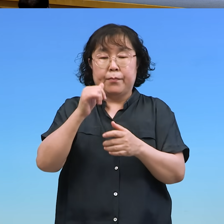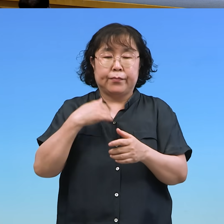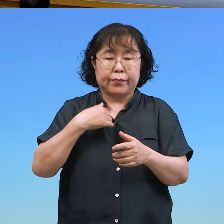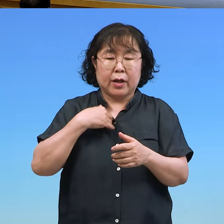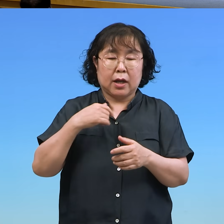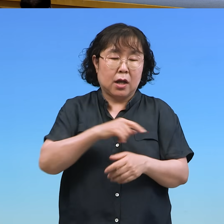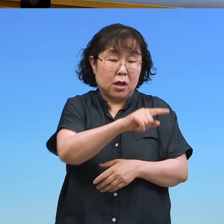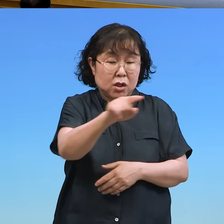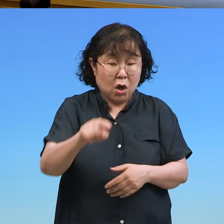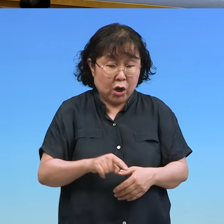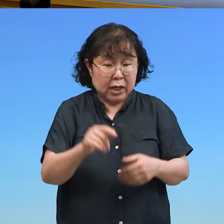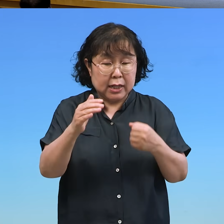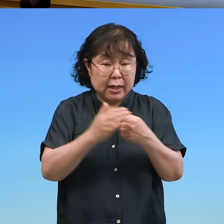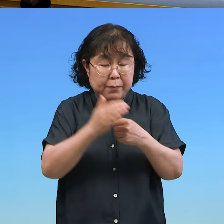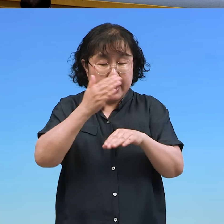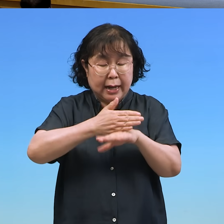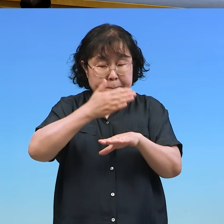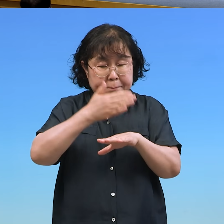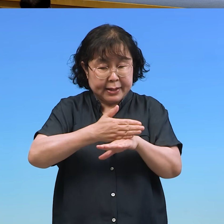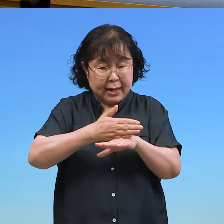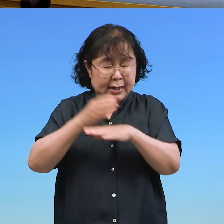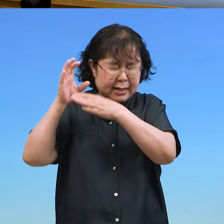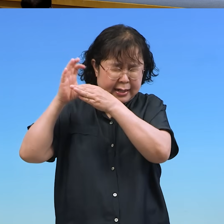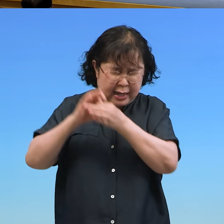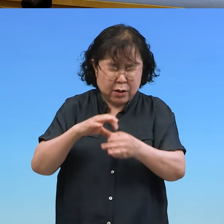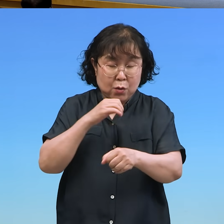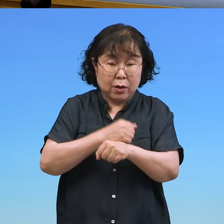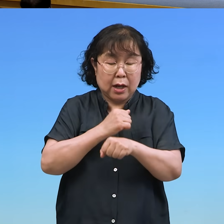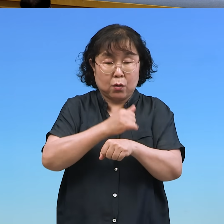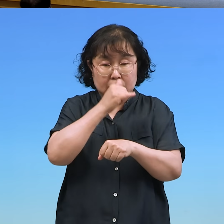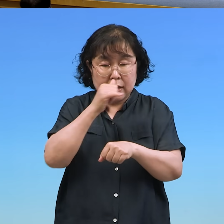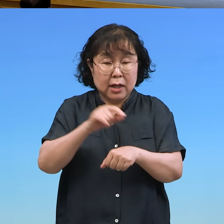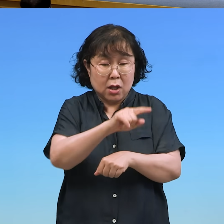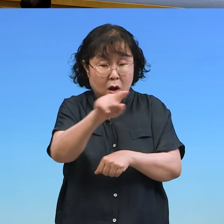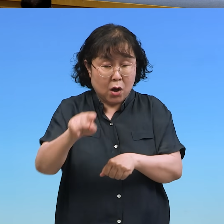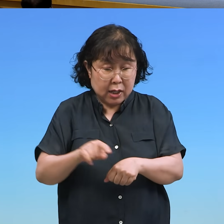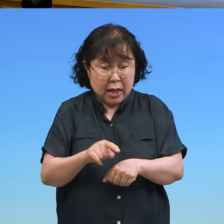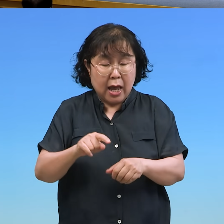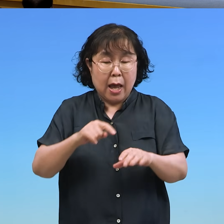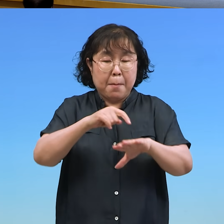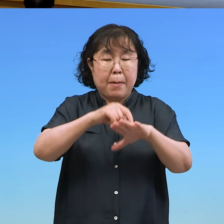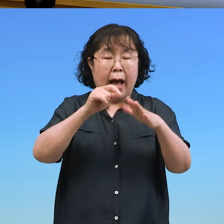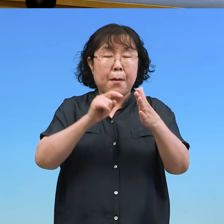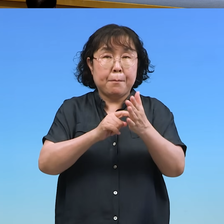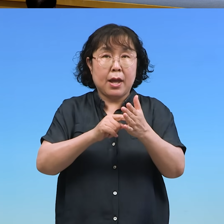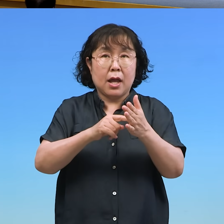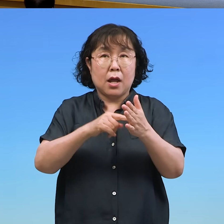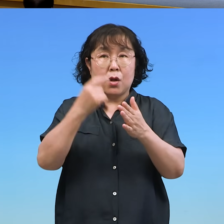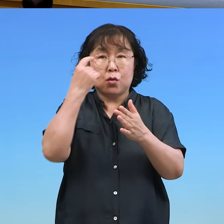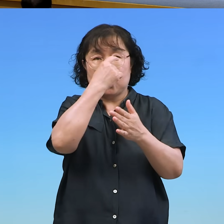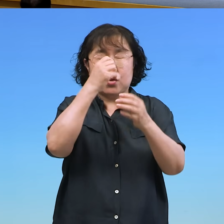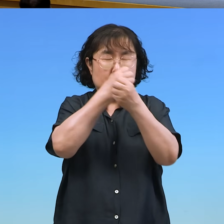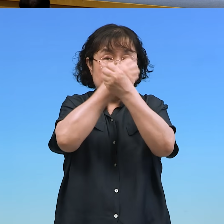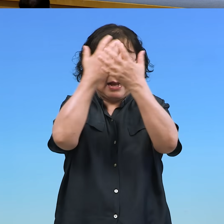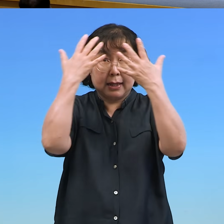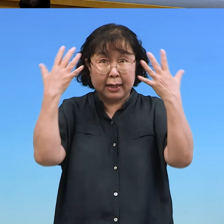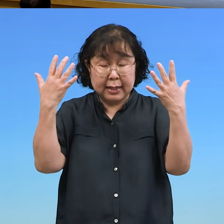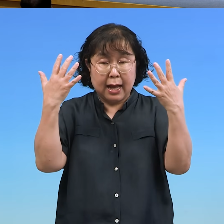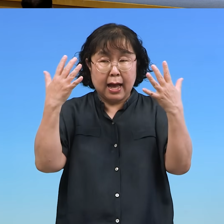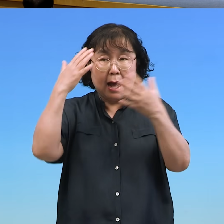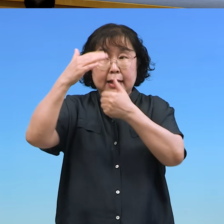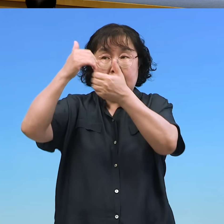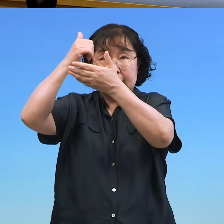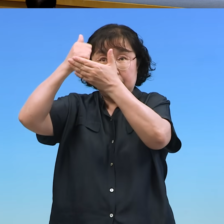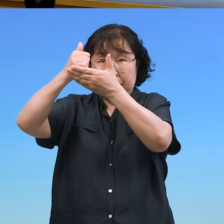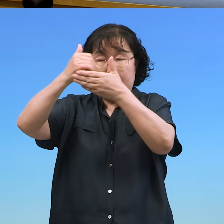말미암아 감사하기를 그치지 아니하고, 그 다음 18절 보세요. 뭘 권면합니까? 너희 마음의 눈을 밝히사, 그 다음에